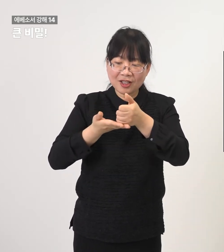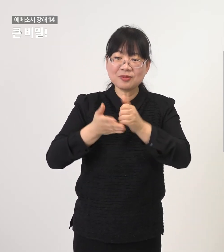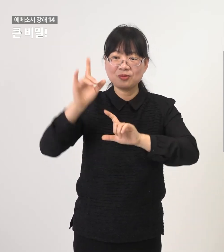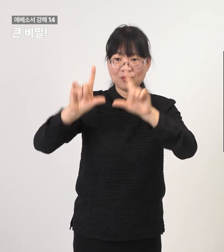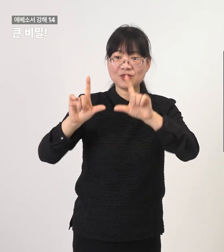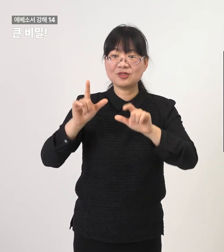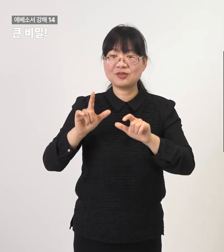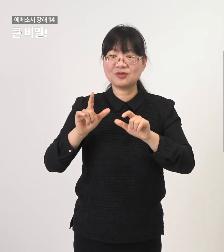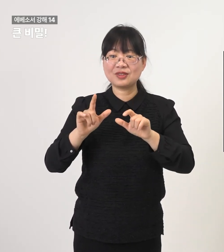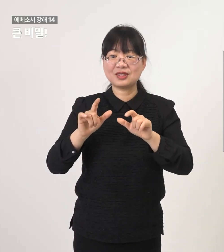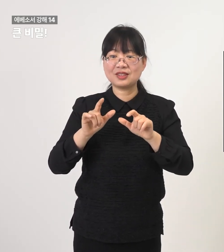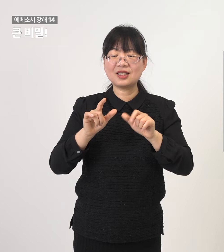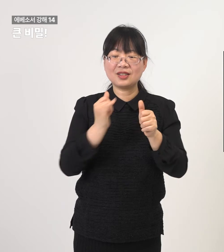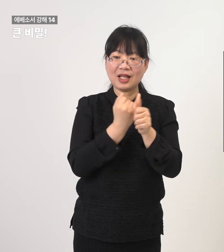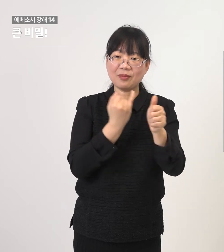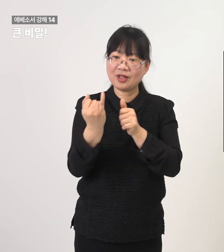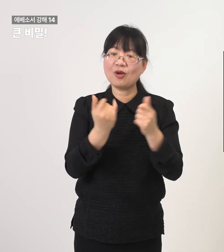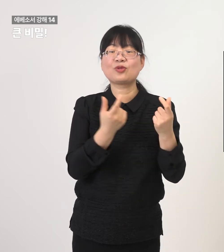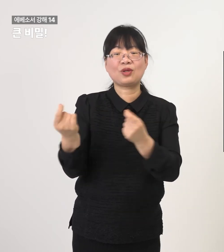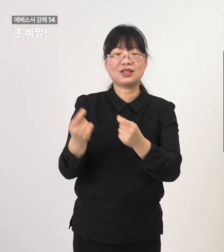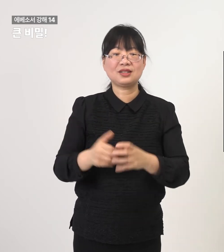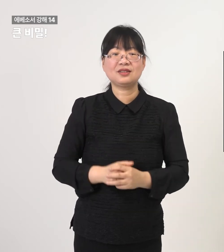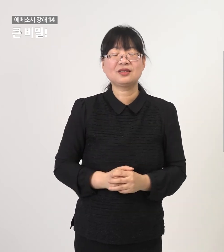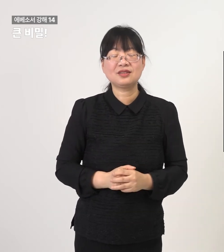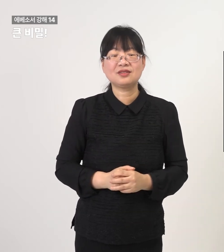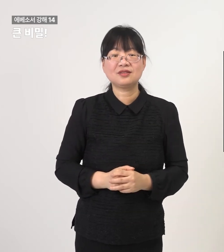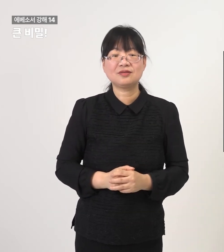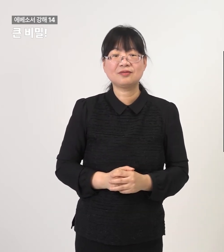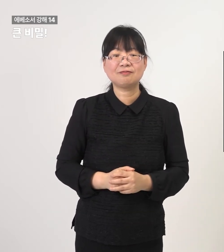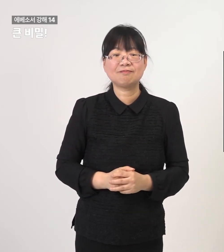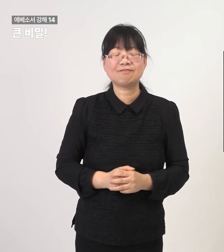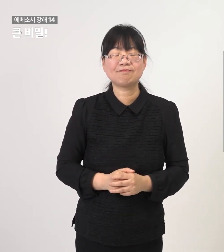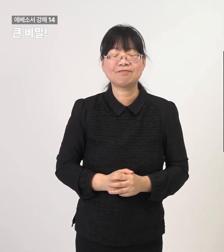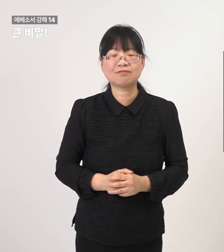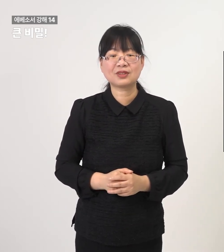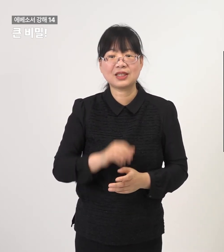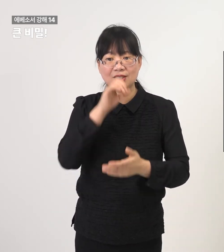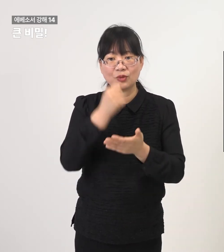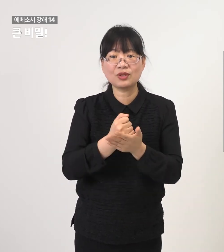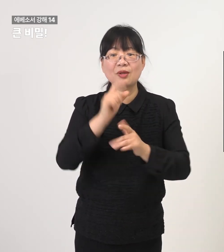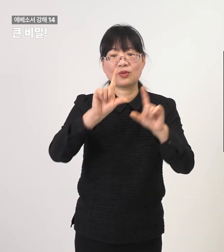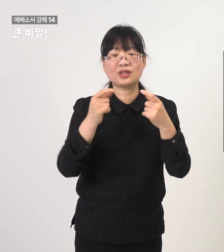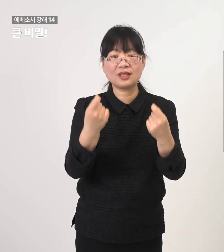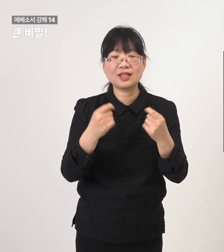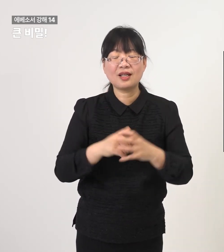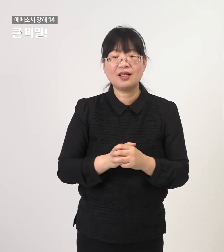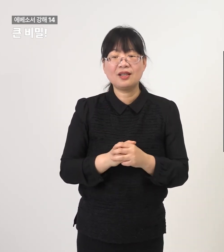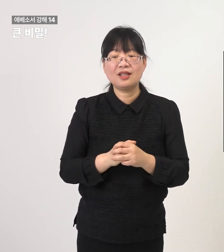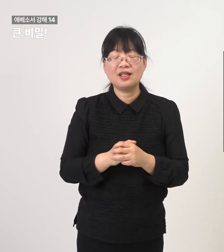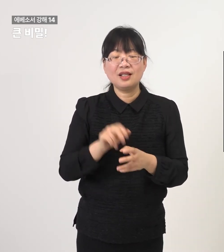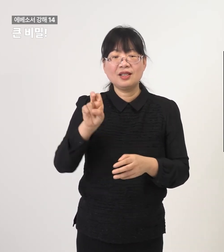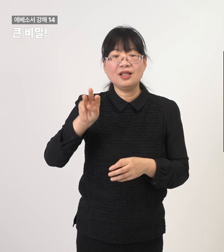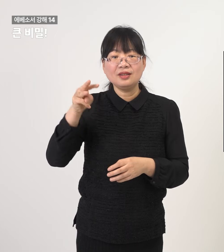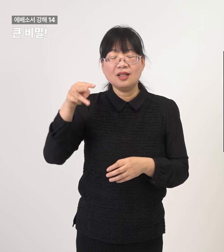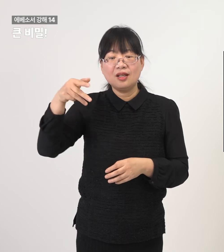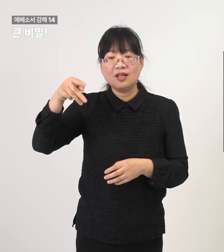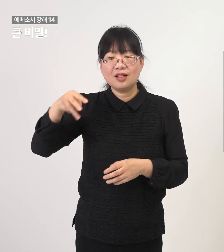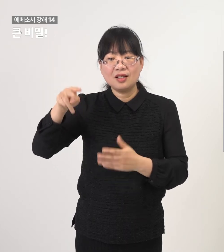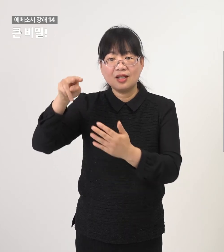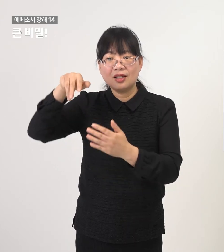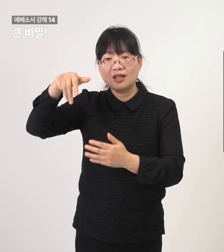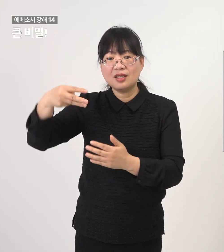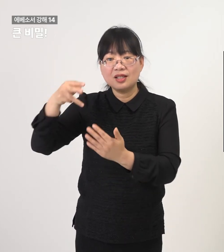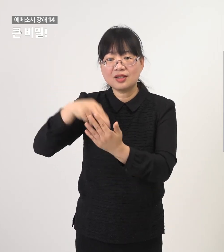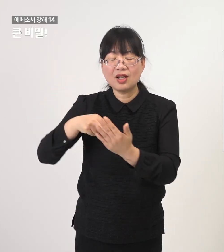정상적인 태도예요. 오늘 보세요. 23절을 다시 보시면 이는 남편이